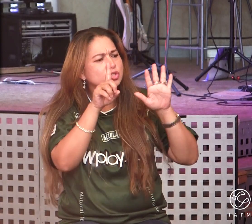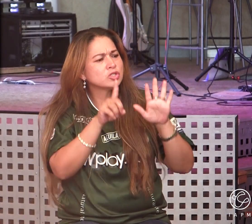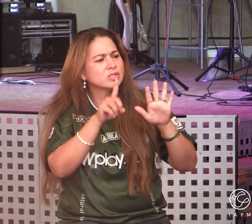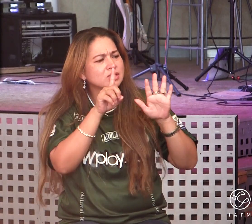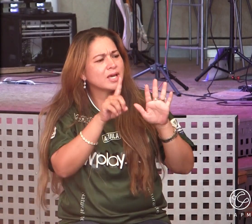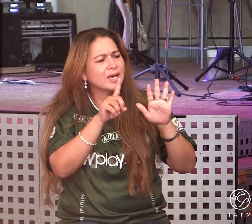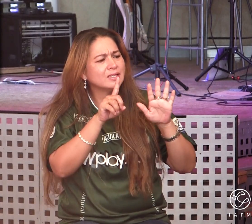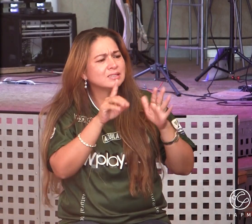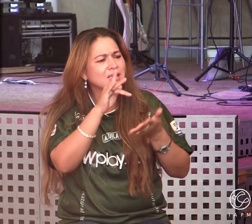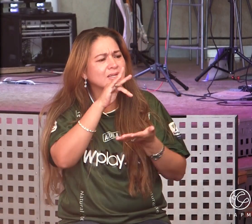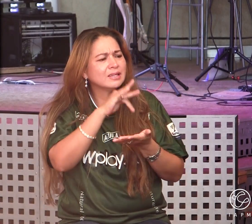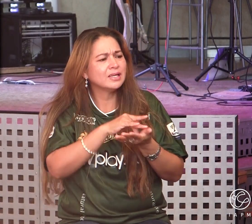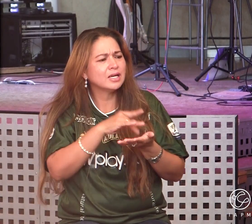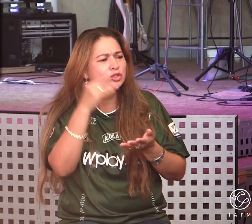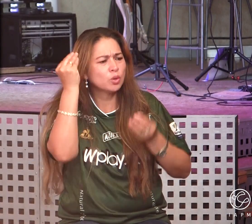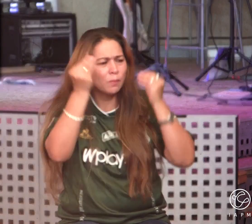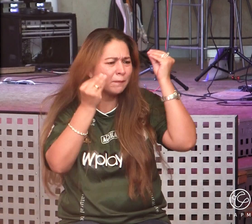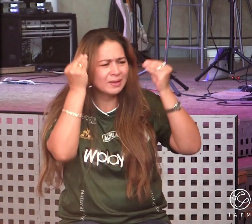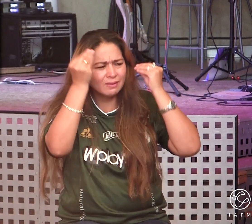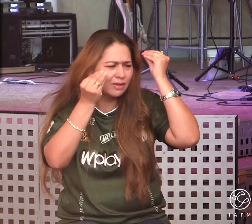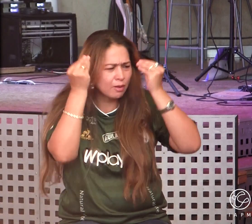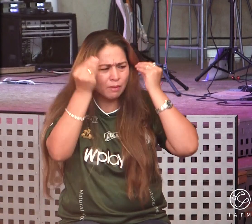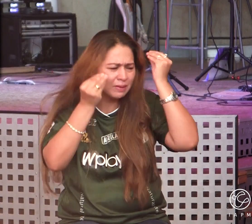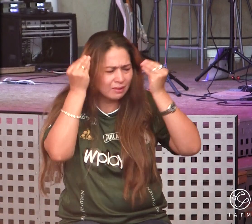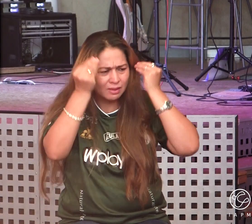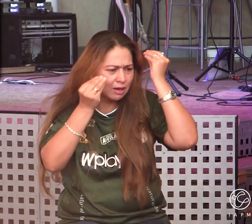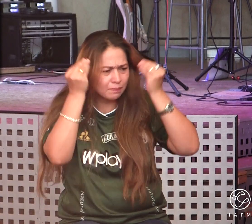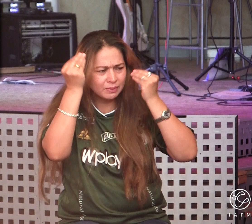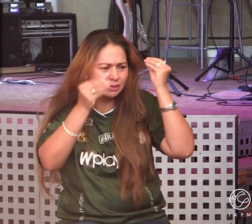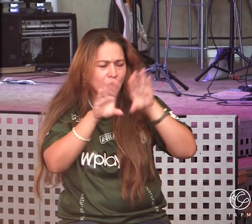pensándolo todo y en un solo día lo completé.